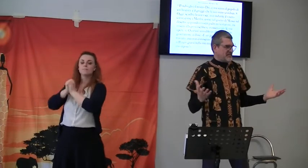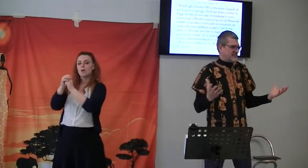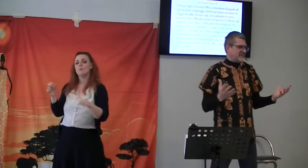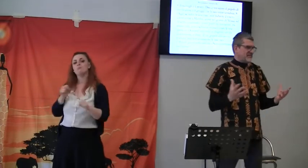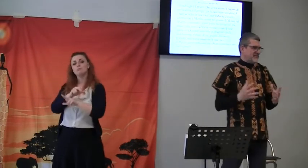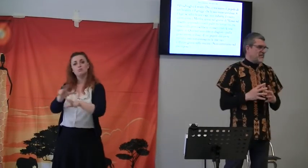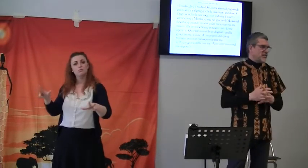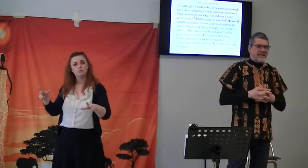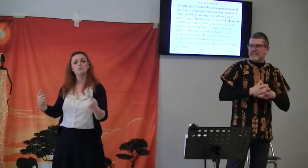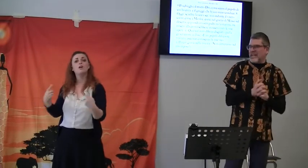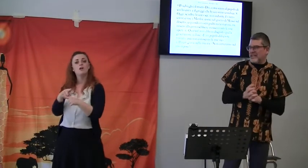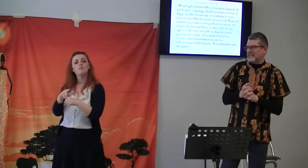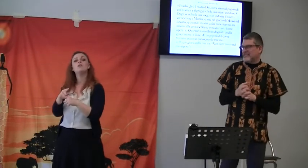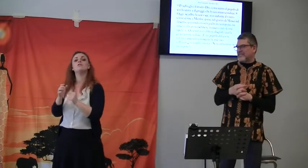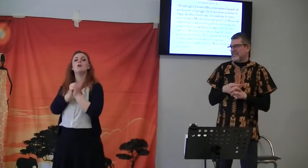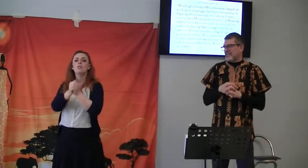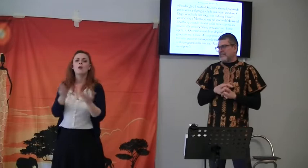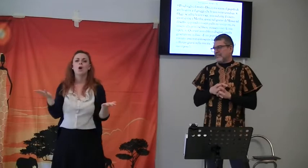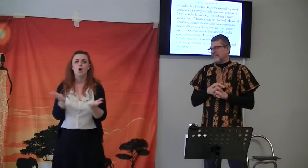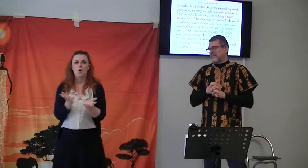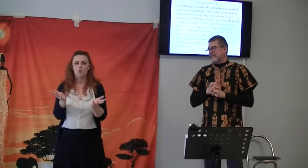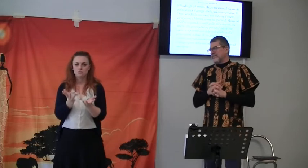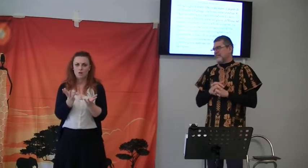benessere, la prosperità.